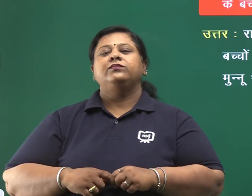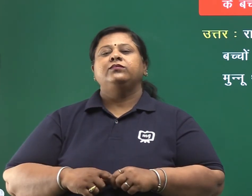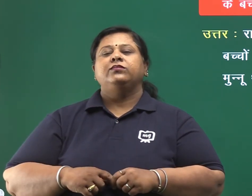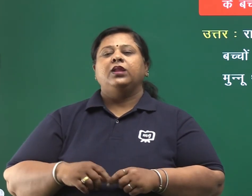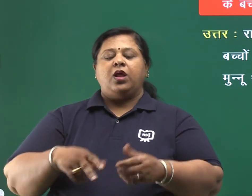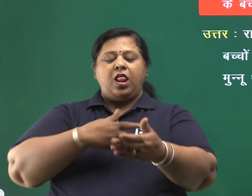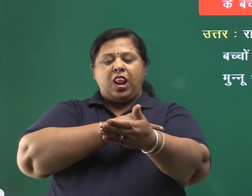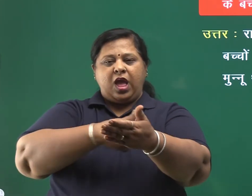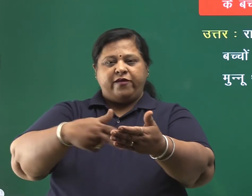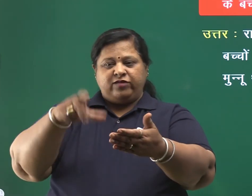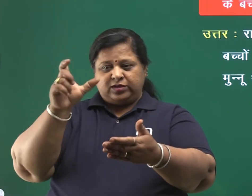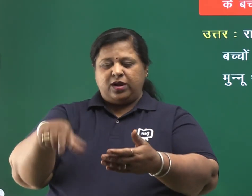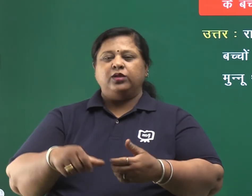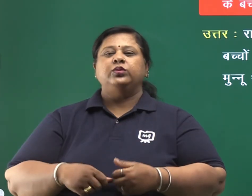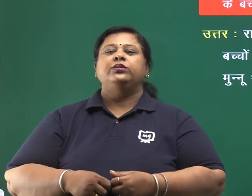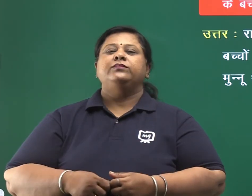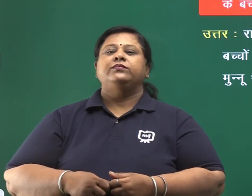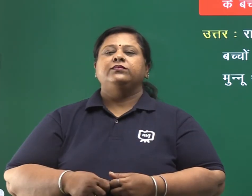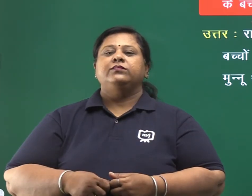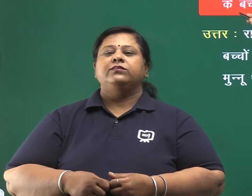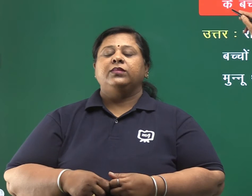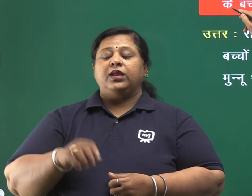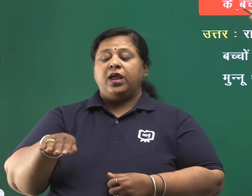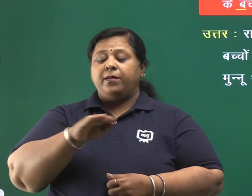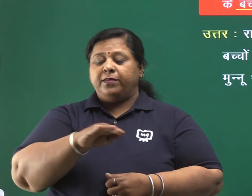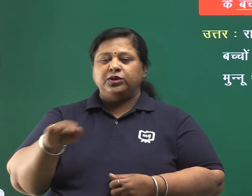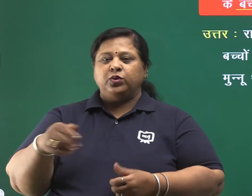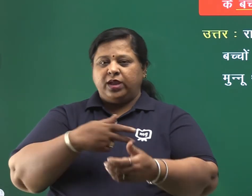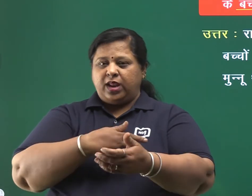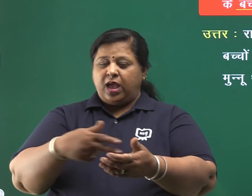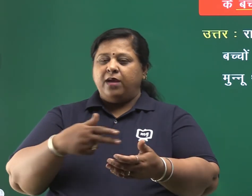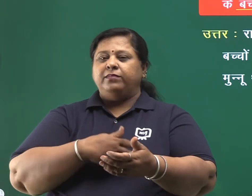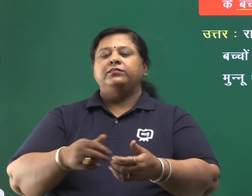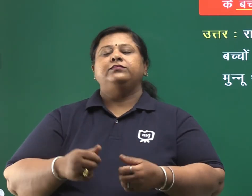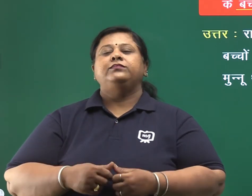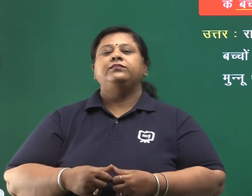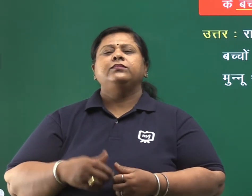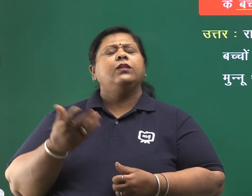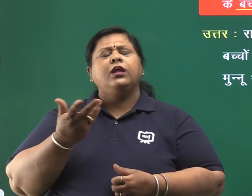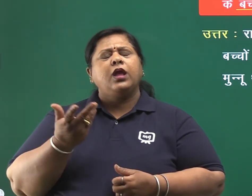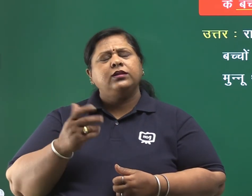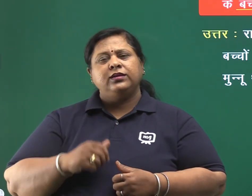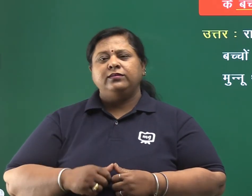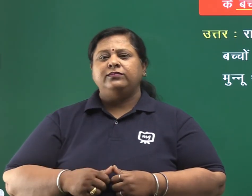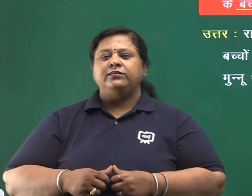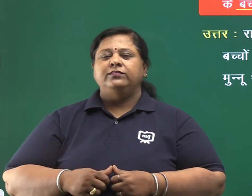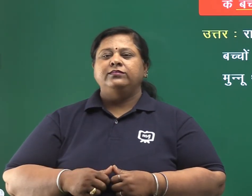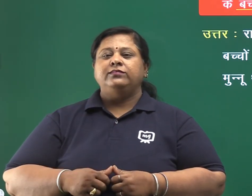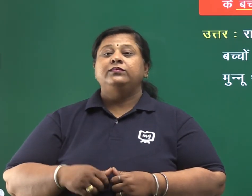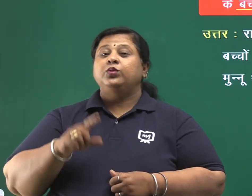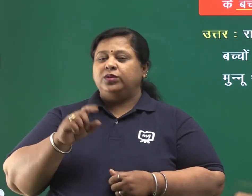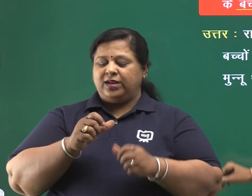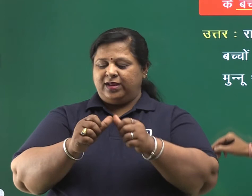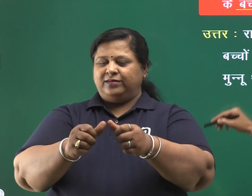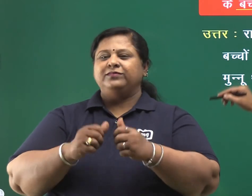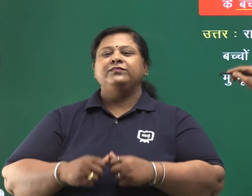राय विजय बहादुर के बच्चों के नाम क्या थे? उत्तर